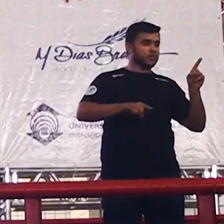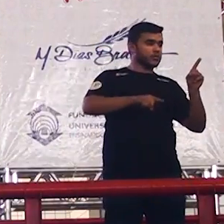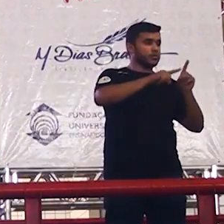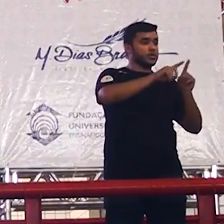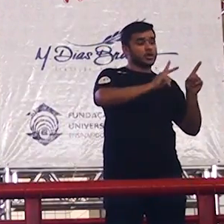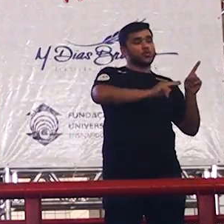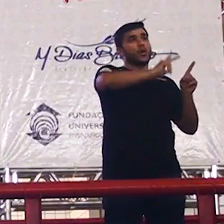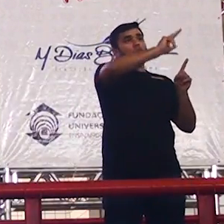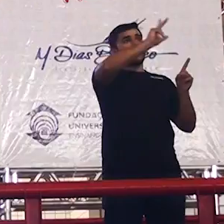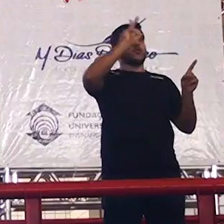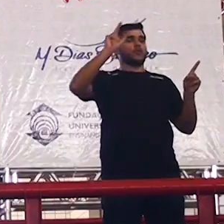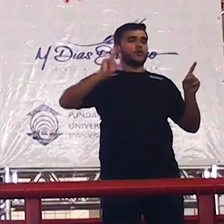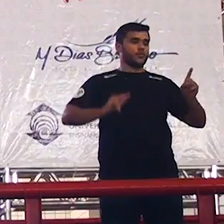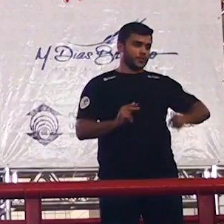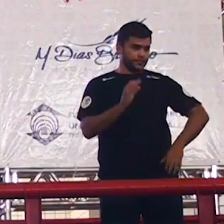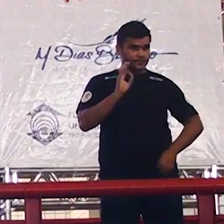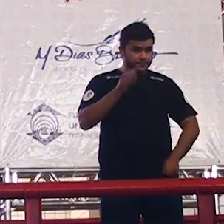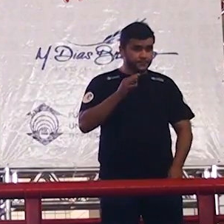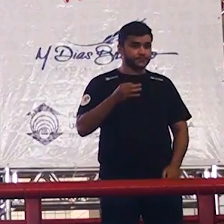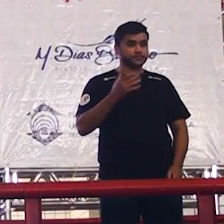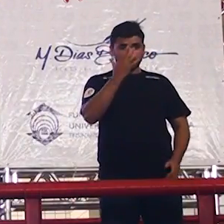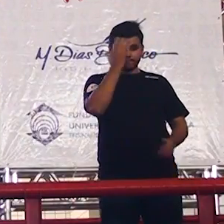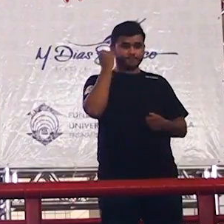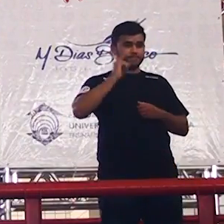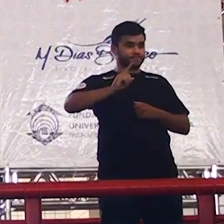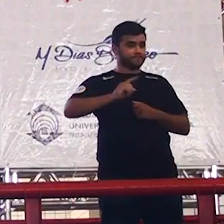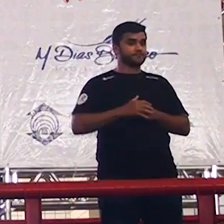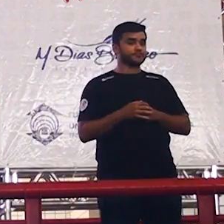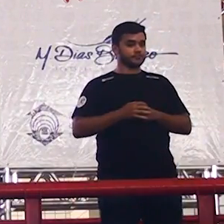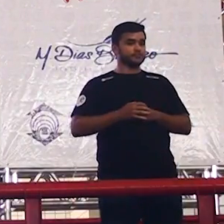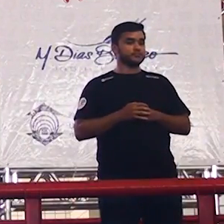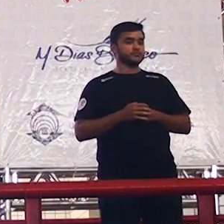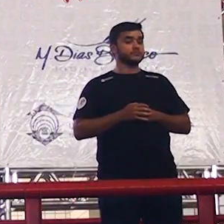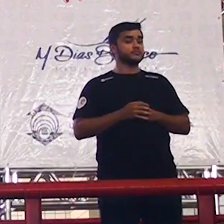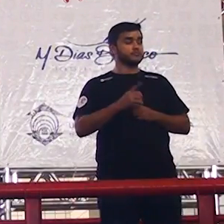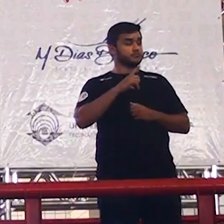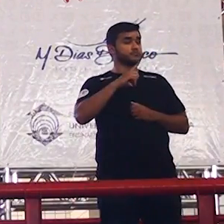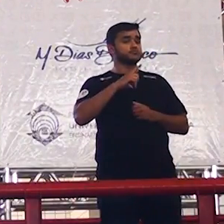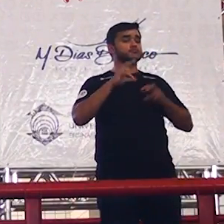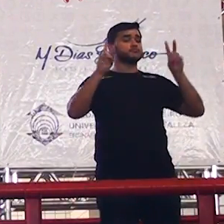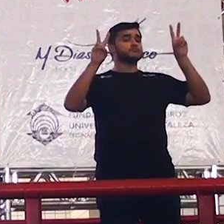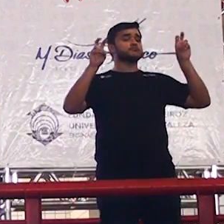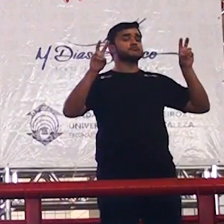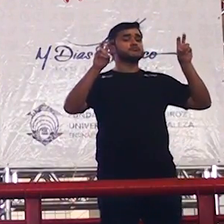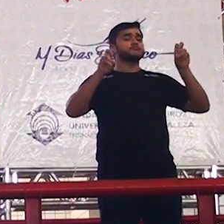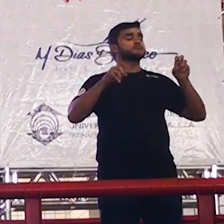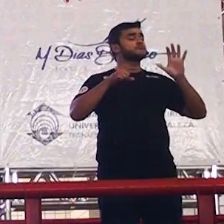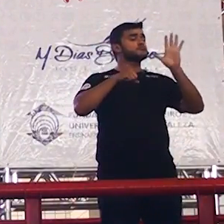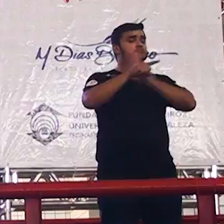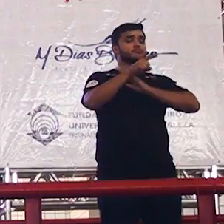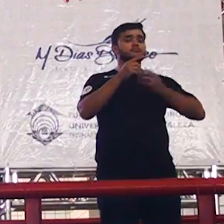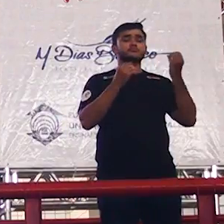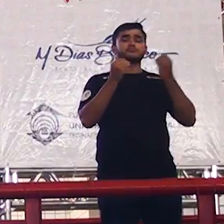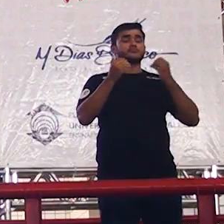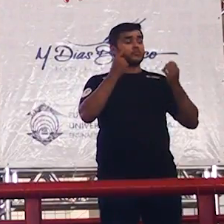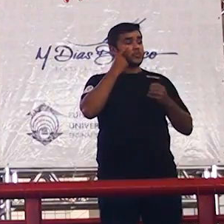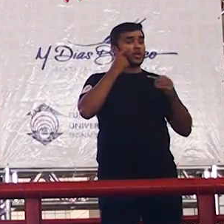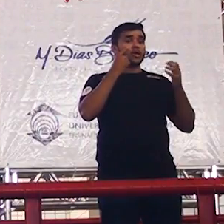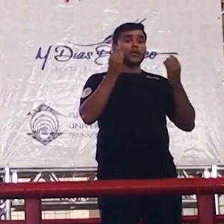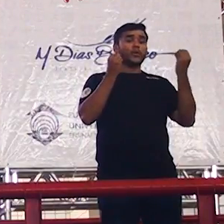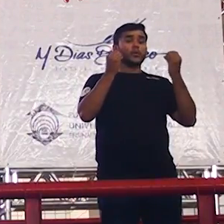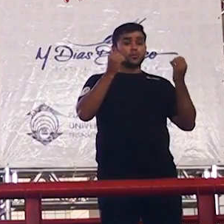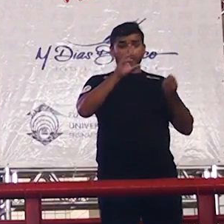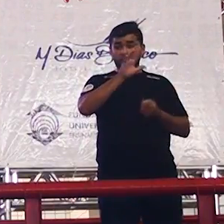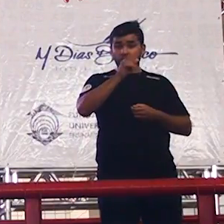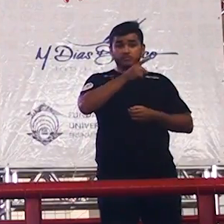são iguais. Então, não esqueçam disso. Vai ter uma questão aqui que nós vamos resolver, se